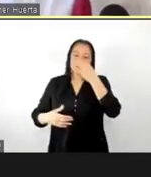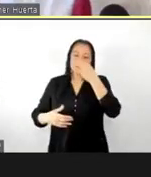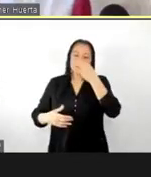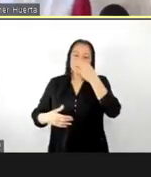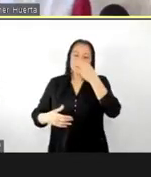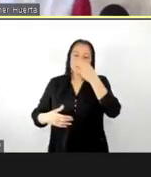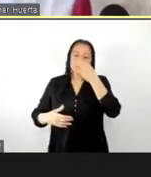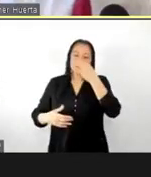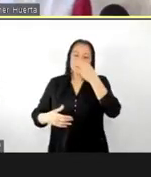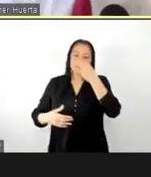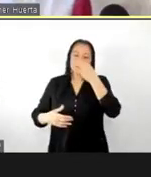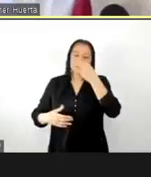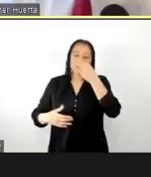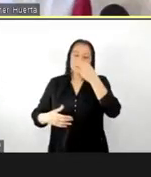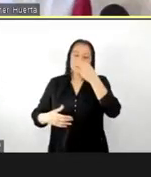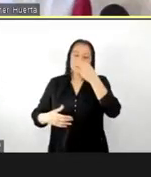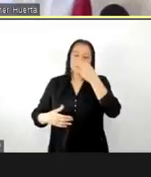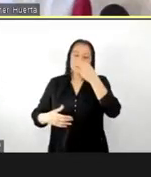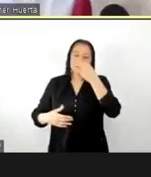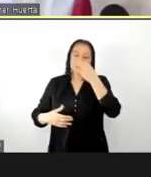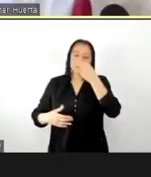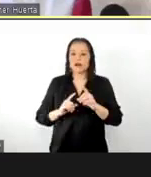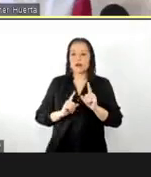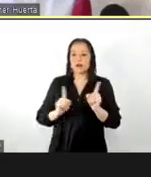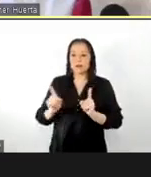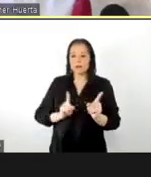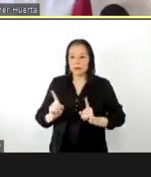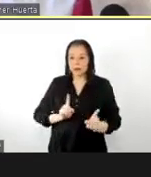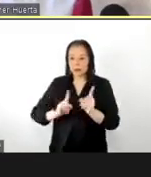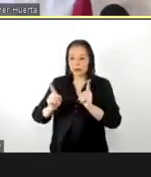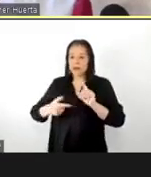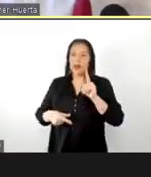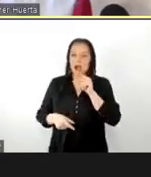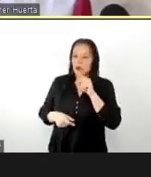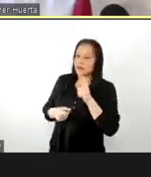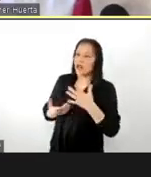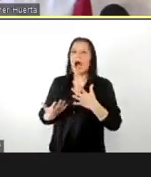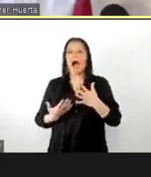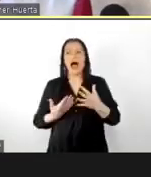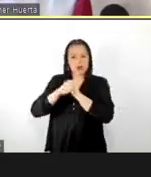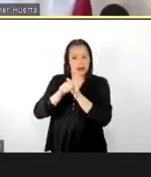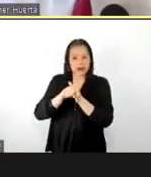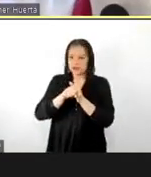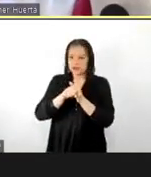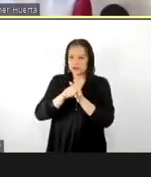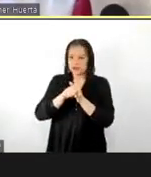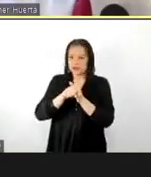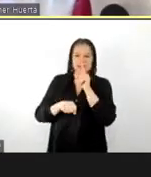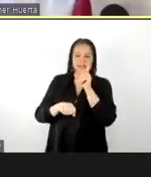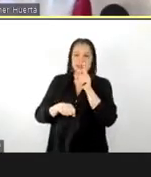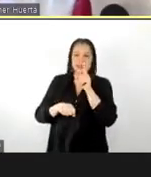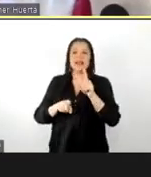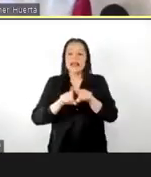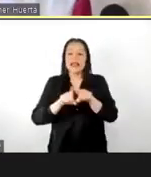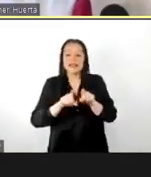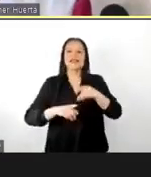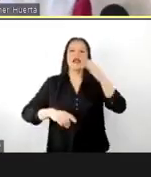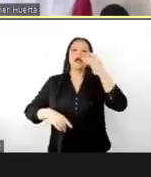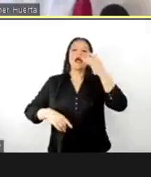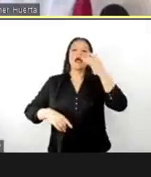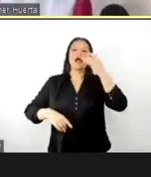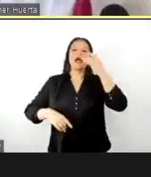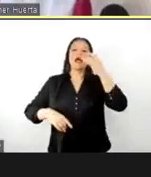producir espigas y el cuerpo se engaña y dice, nos está invadiendo el coronavirus. Mentira, es el virus del